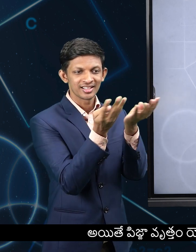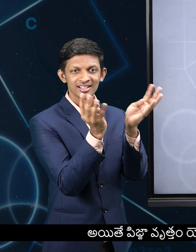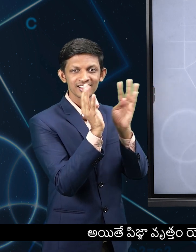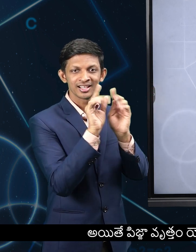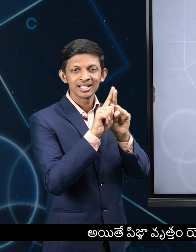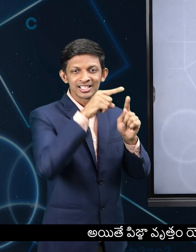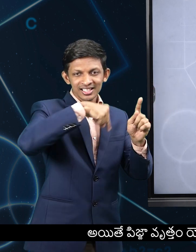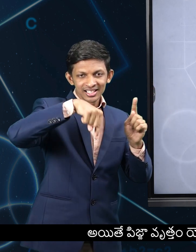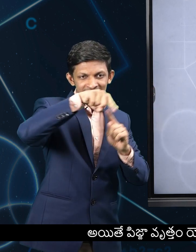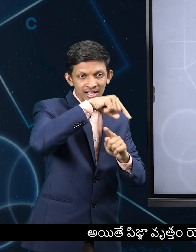సూచిస్తుంది.